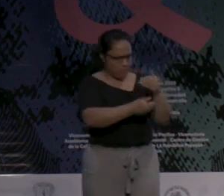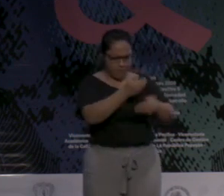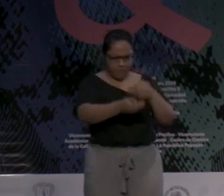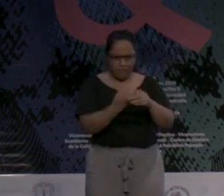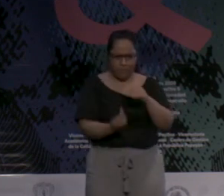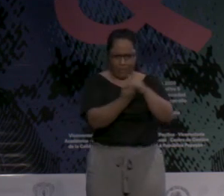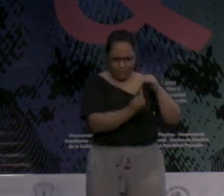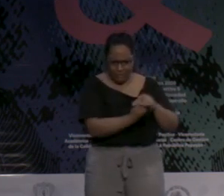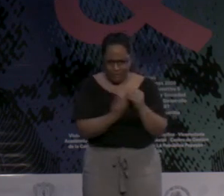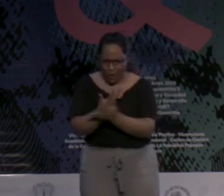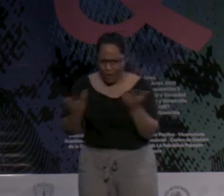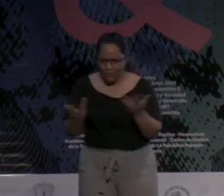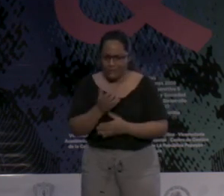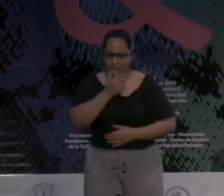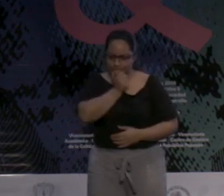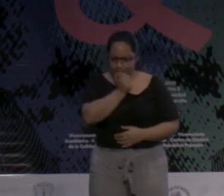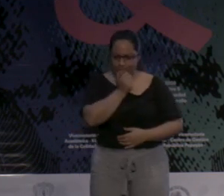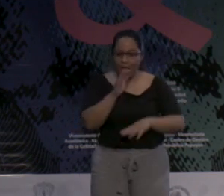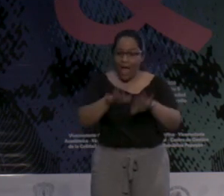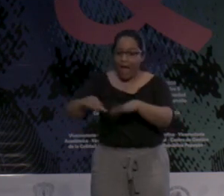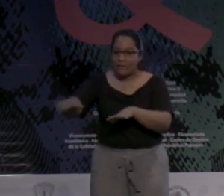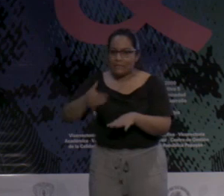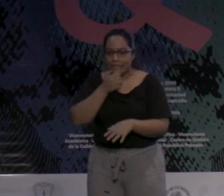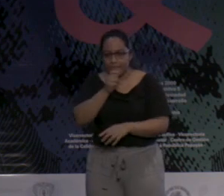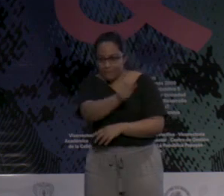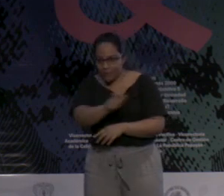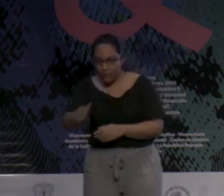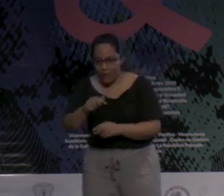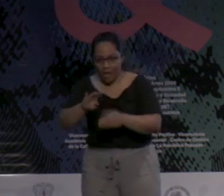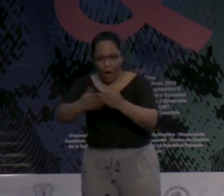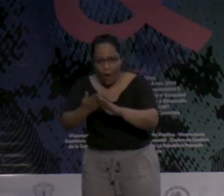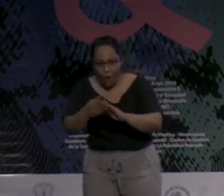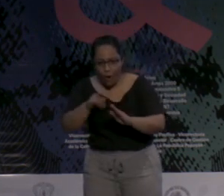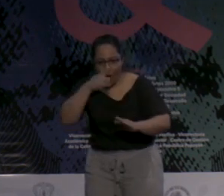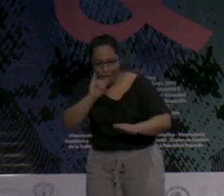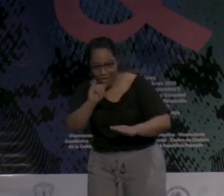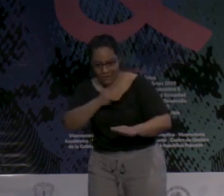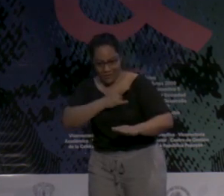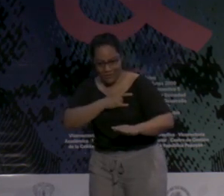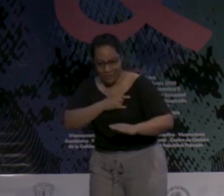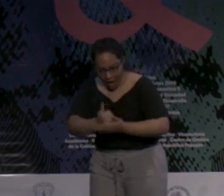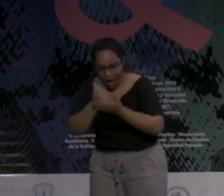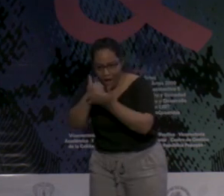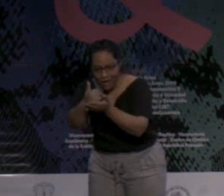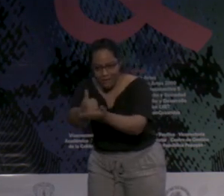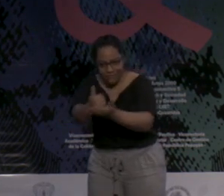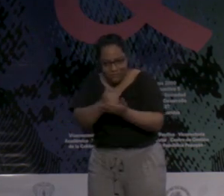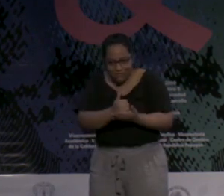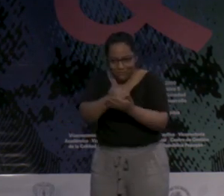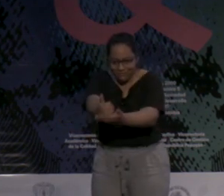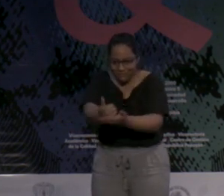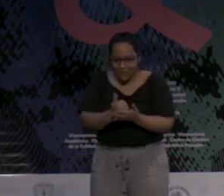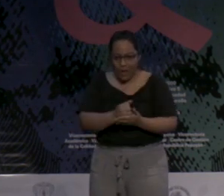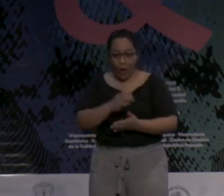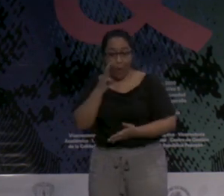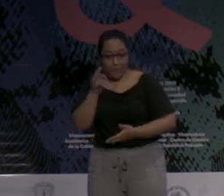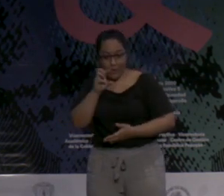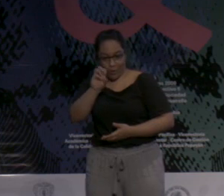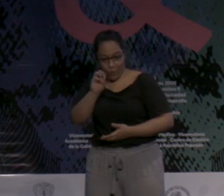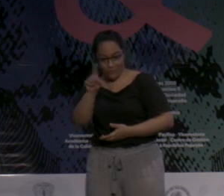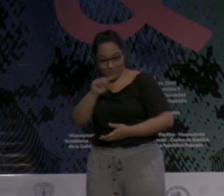haciendo. ¿Cómo la podemos acompañar como artistas? Pues podemos hacer un eco expresivo, podemos conectar gente. Eso es lo que sabemos hacer con la